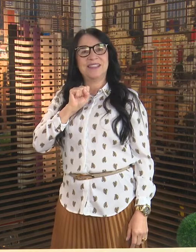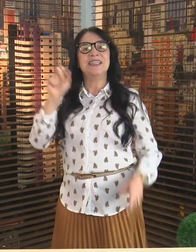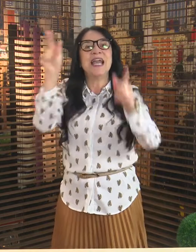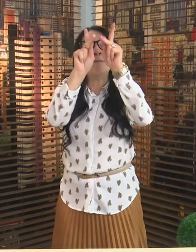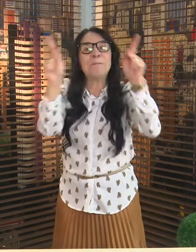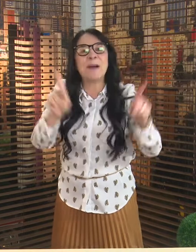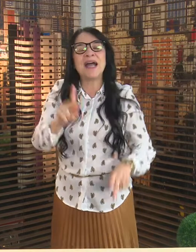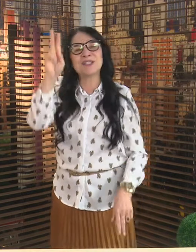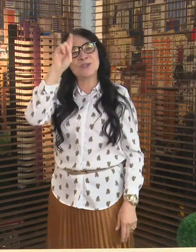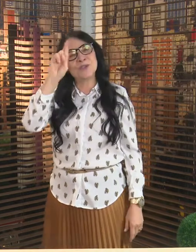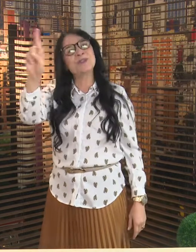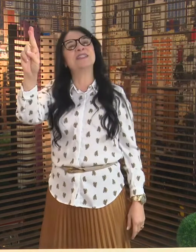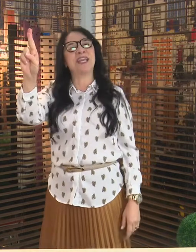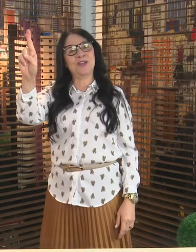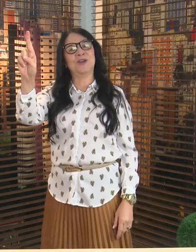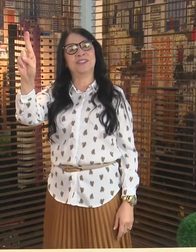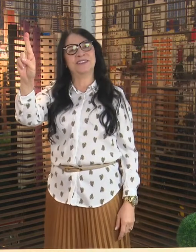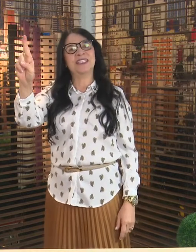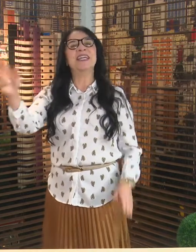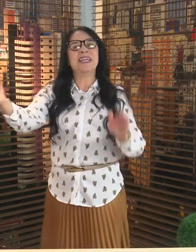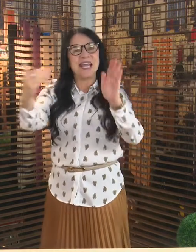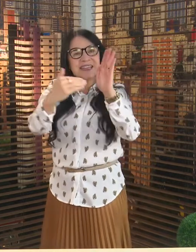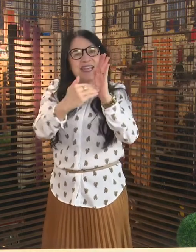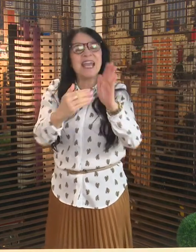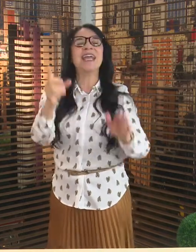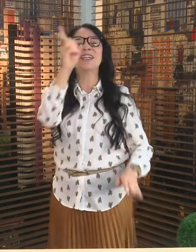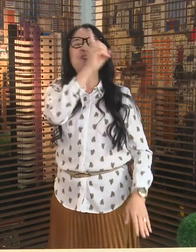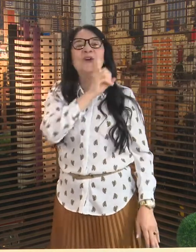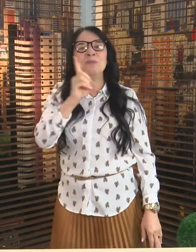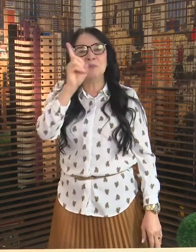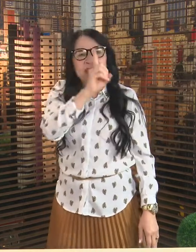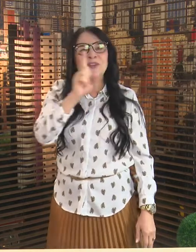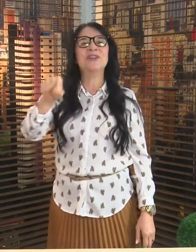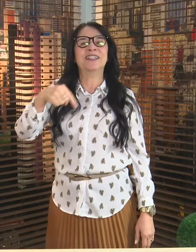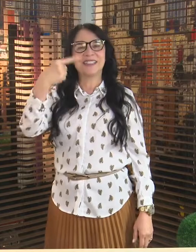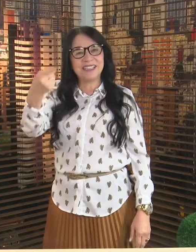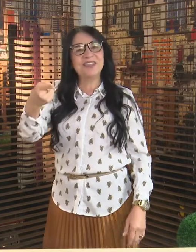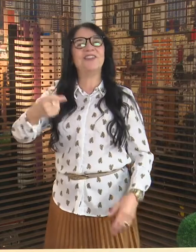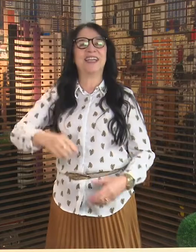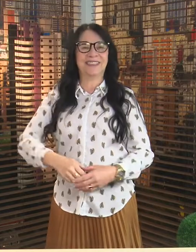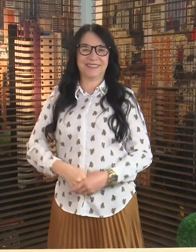E a paz do Senhor. E até domingo que vem.